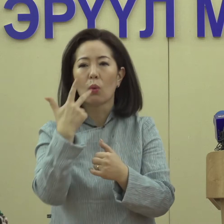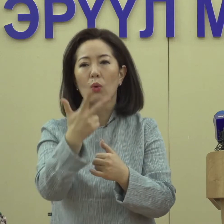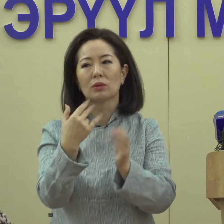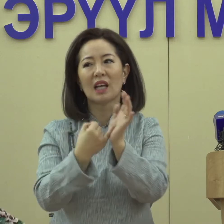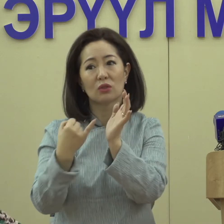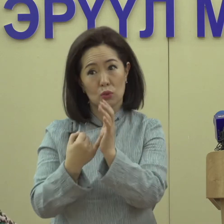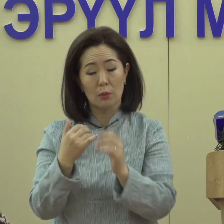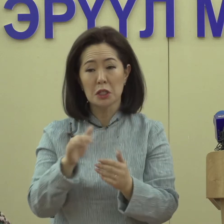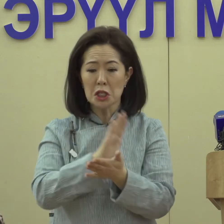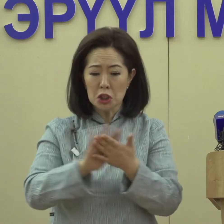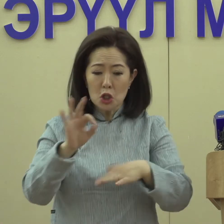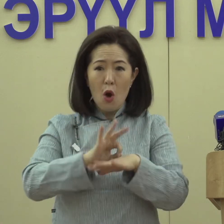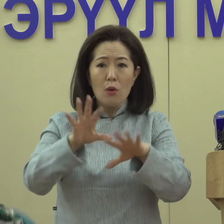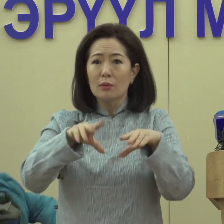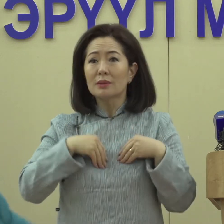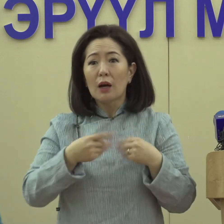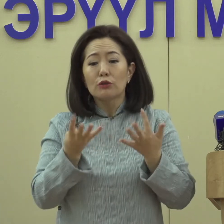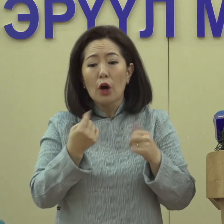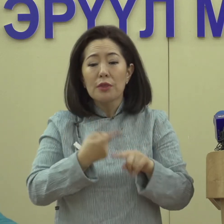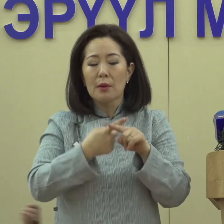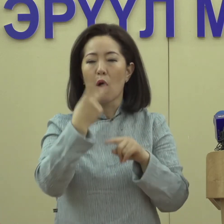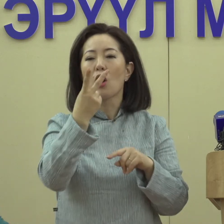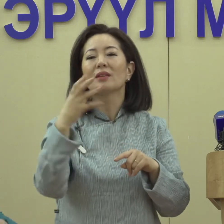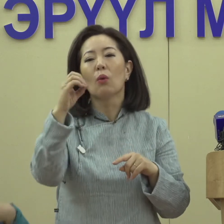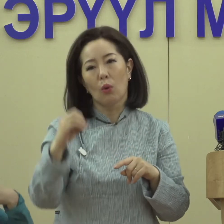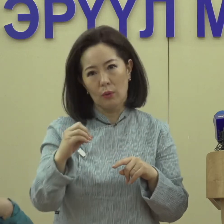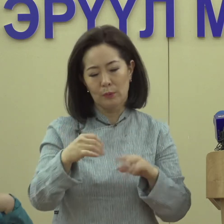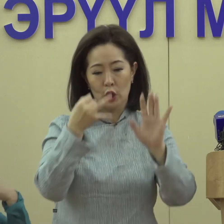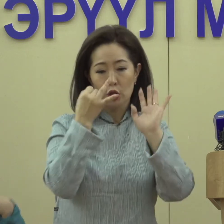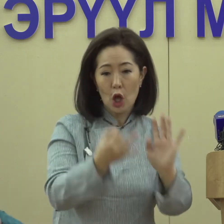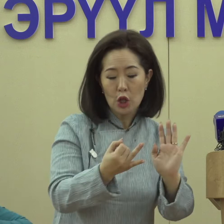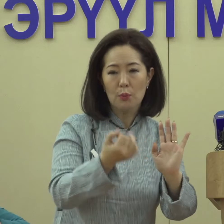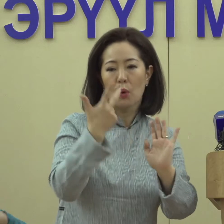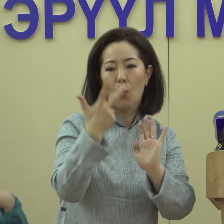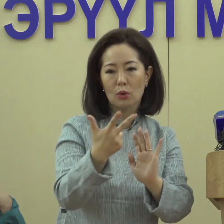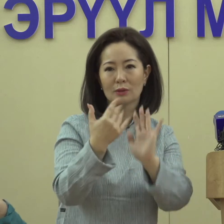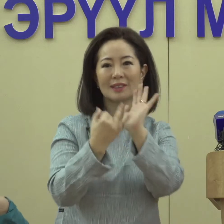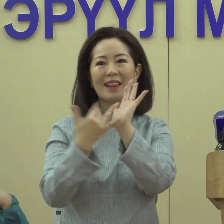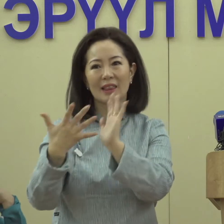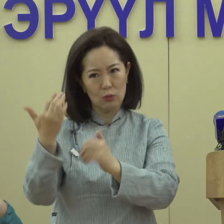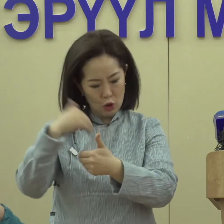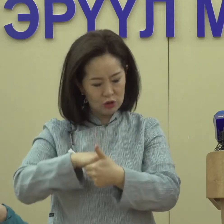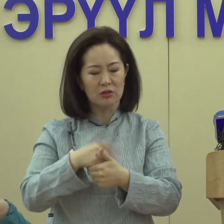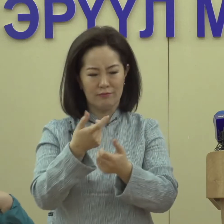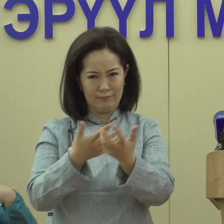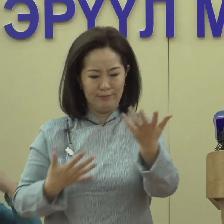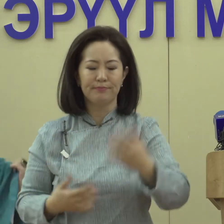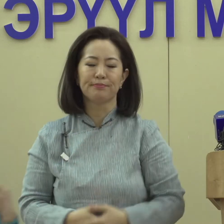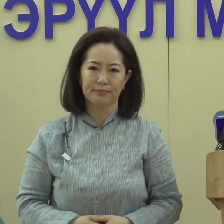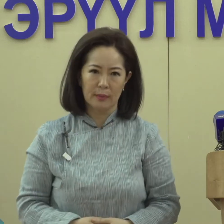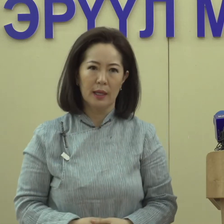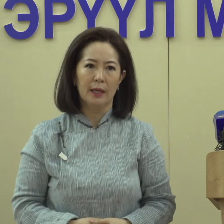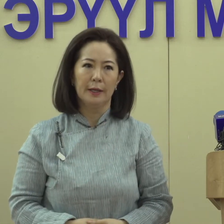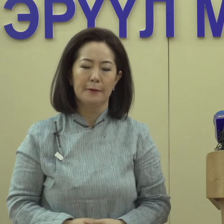тоо 25% нэмэгдэж 7375 төрсөн гэсэн мэдээлэл байна.